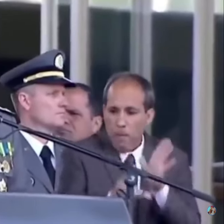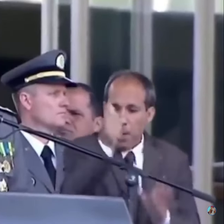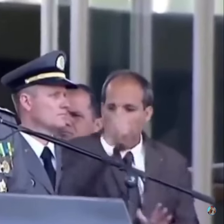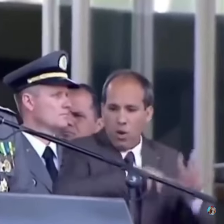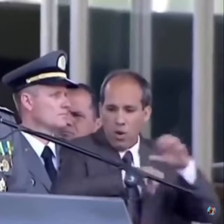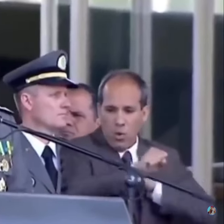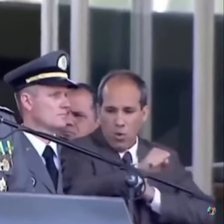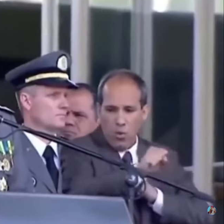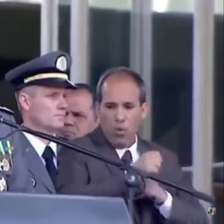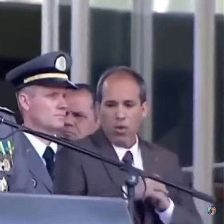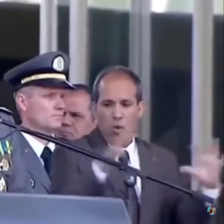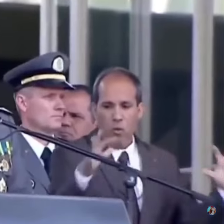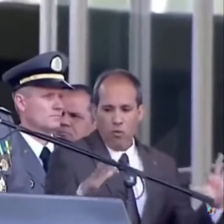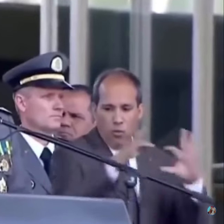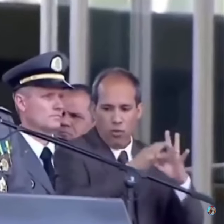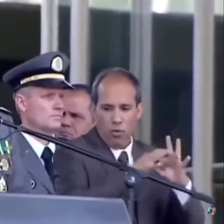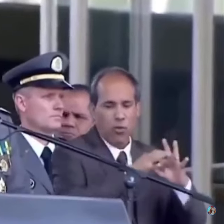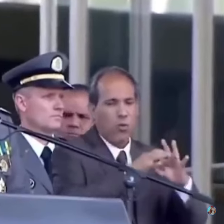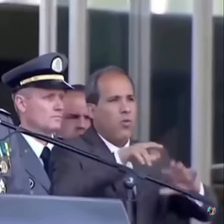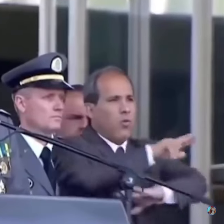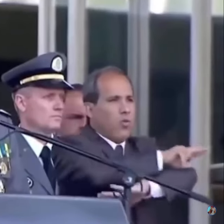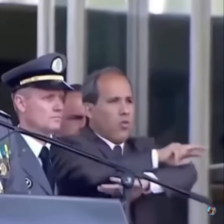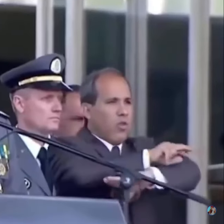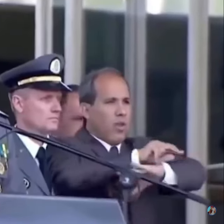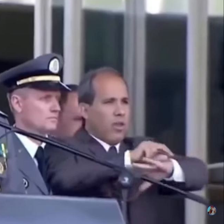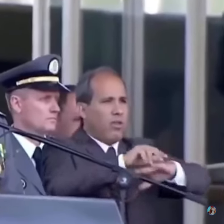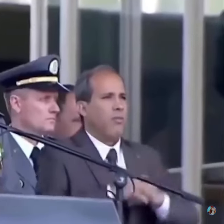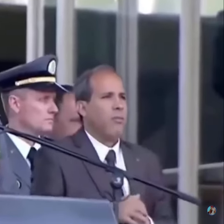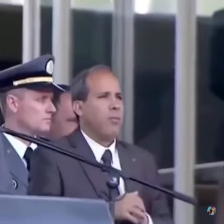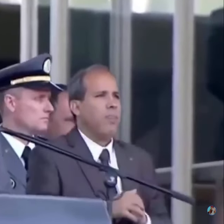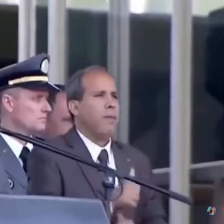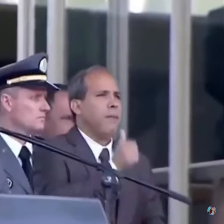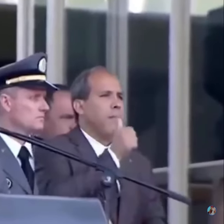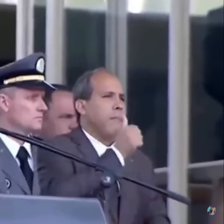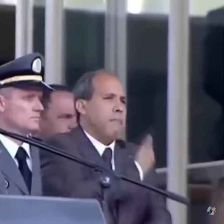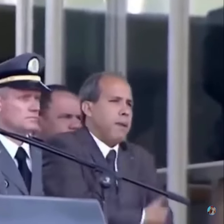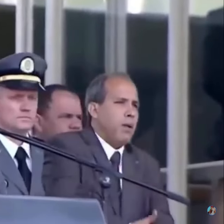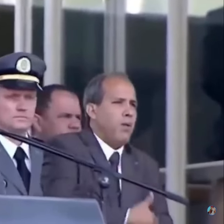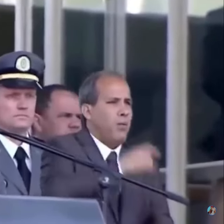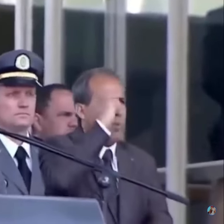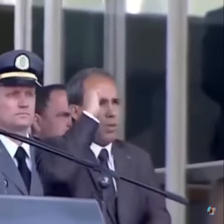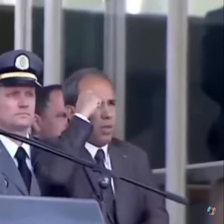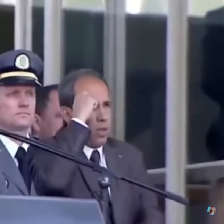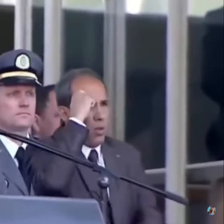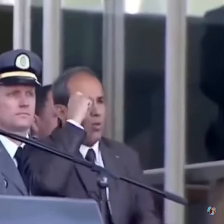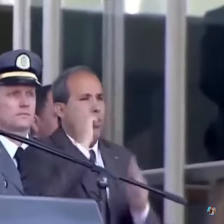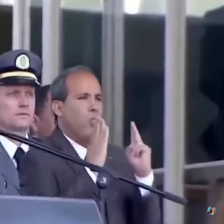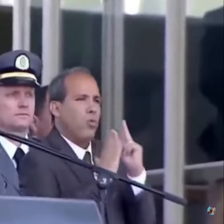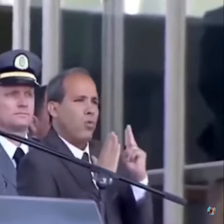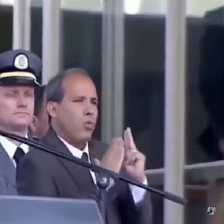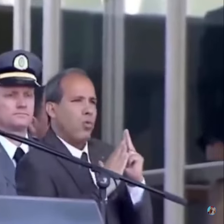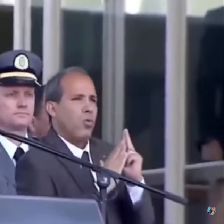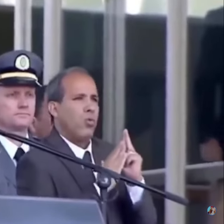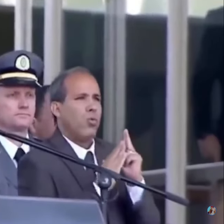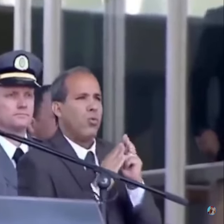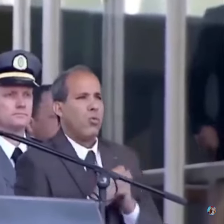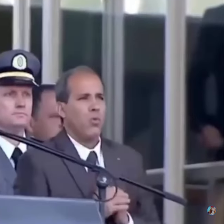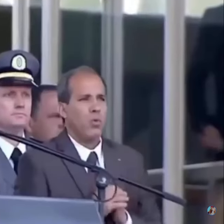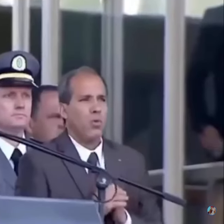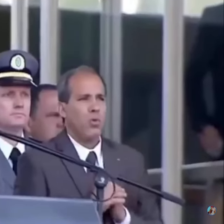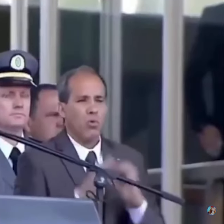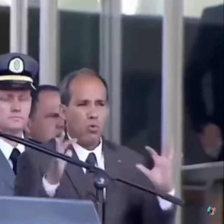heróis, em uma espontânea fusão de raças, brancos, negros e índios, conjurados